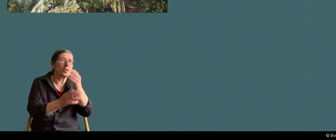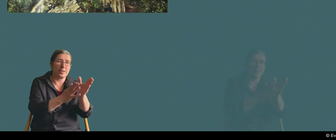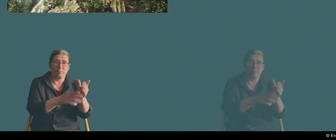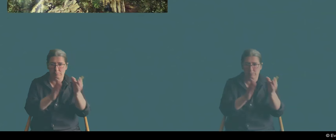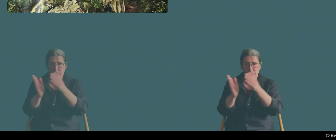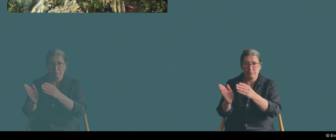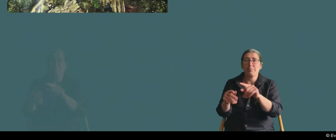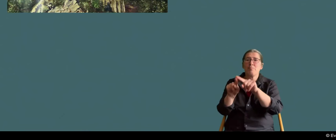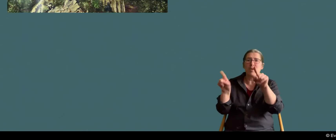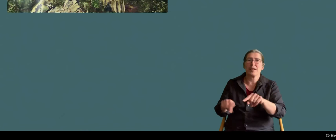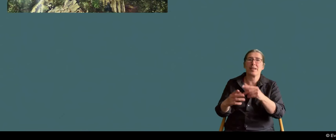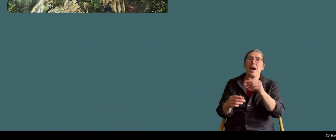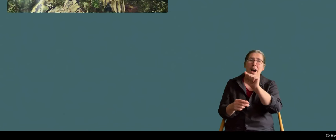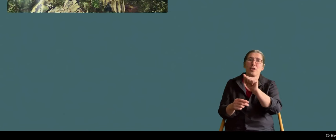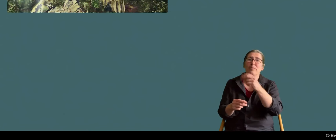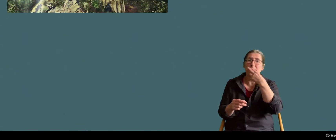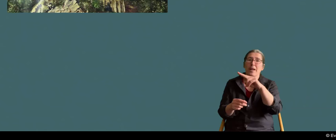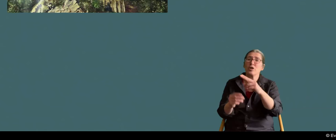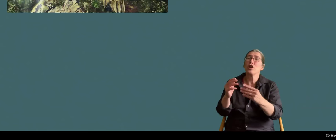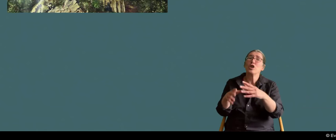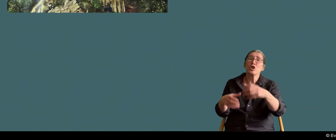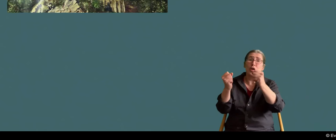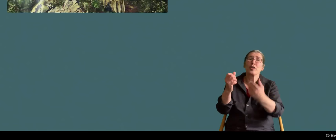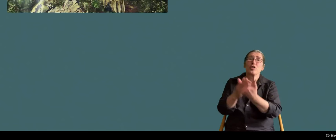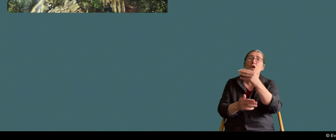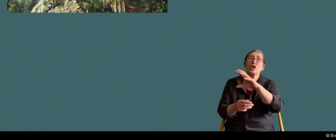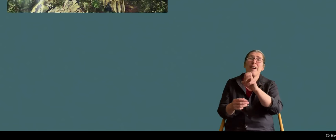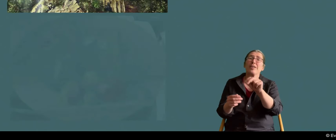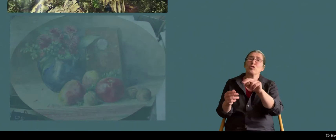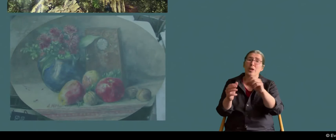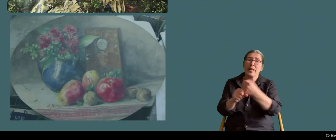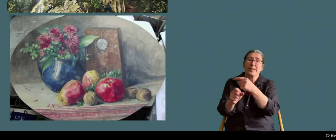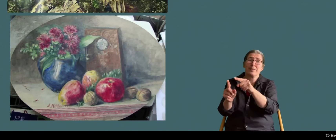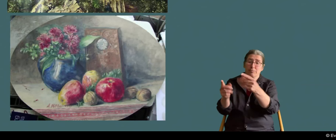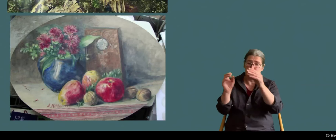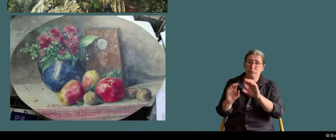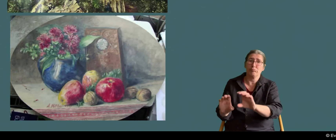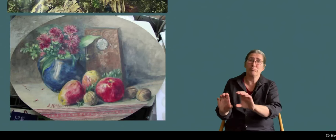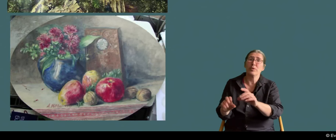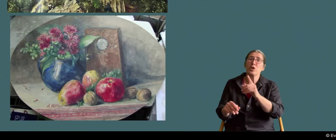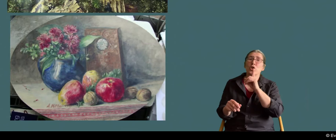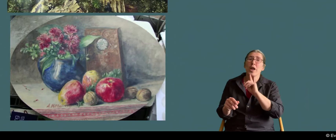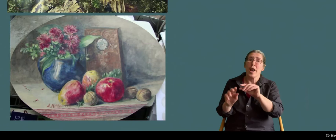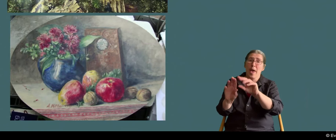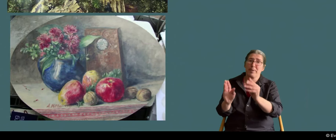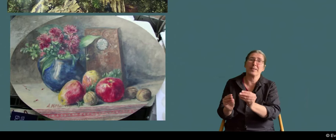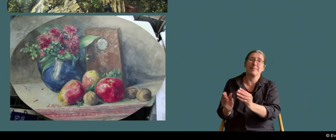Hier jetzt wieder ein Bild von Adolf Hitler. Das ist das Schloss Neuschwanstein. Und hier ein Stilleben.